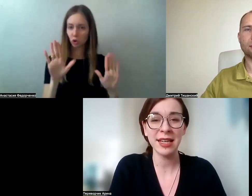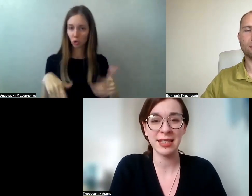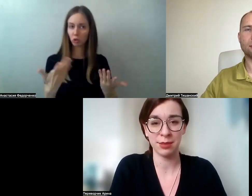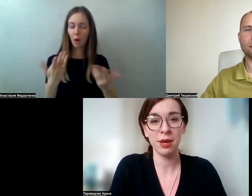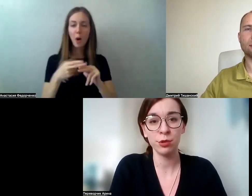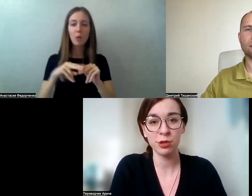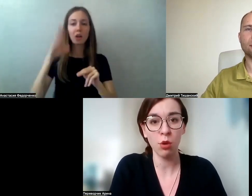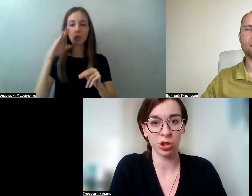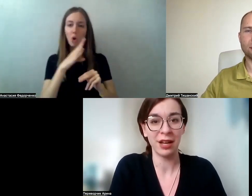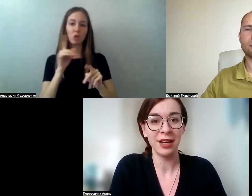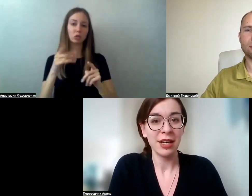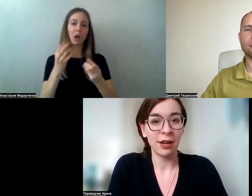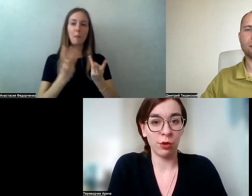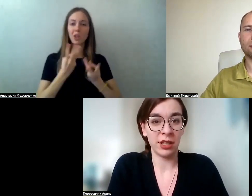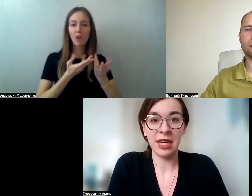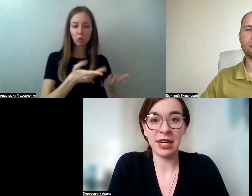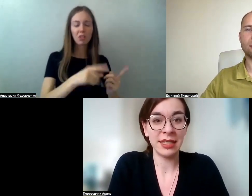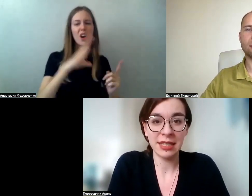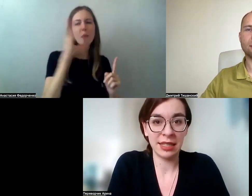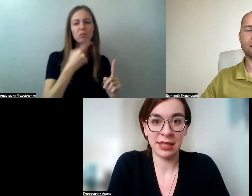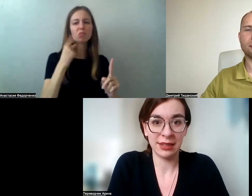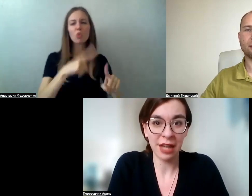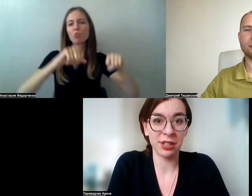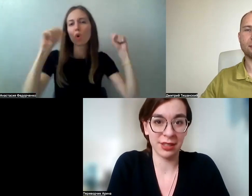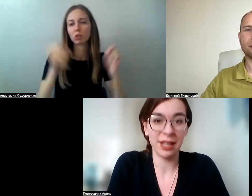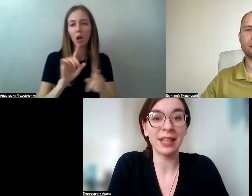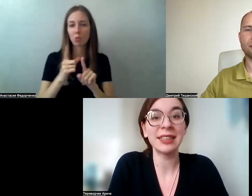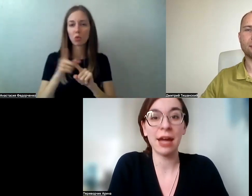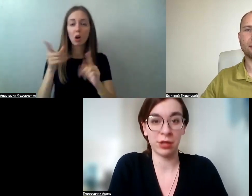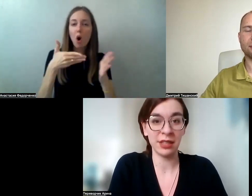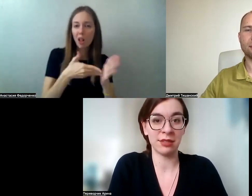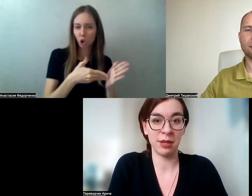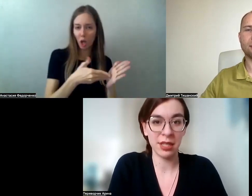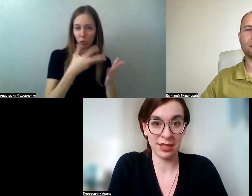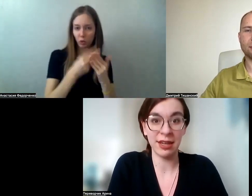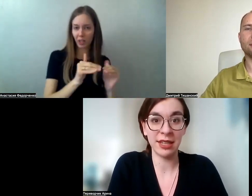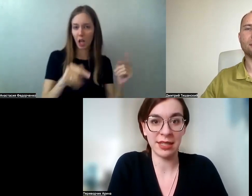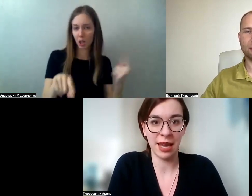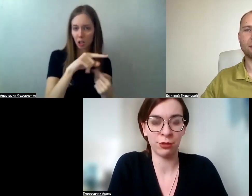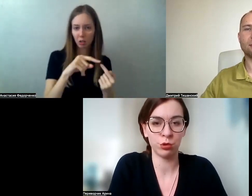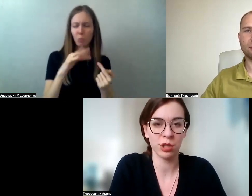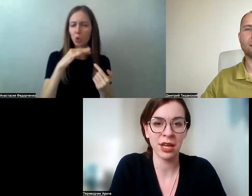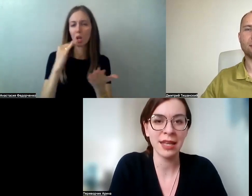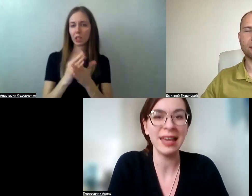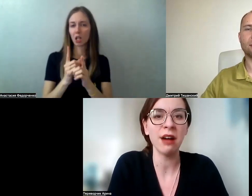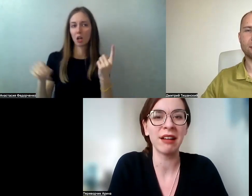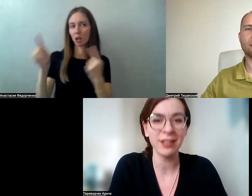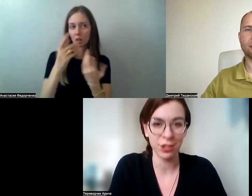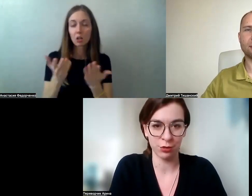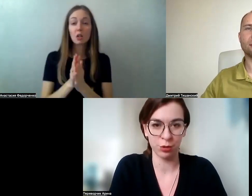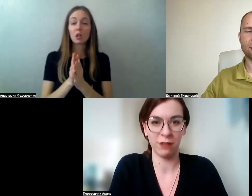сможешь, смирись с этим, тебе будет сложно. Вот. И родители так настраивают на это своих детей, то есть уже заранее